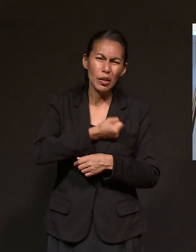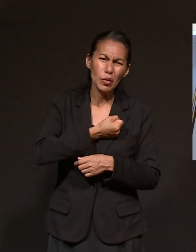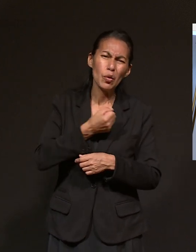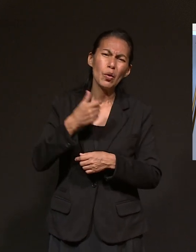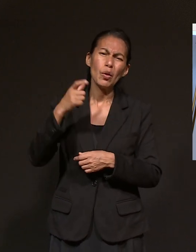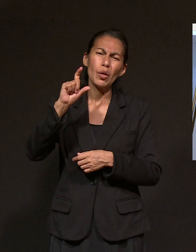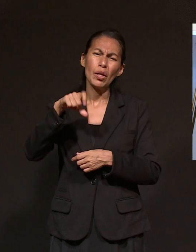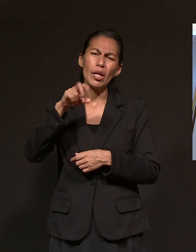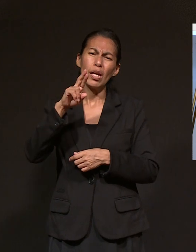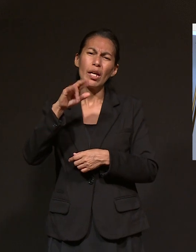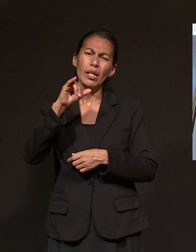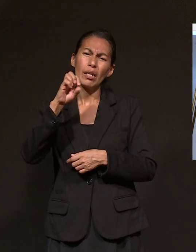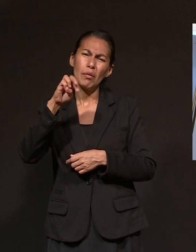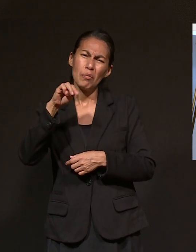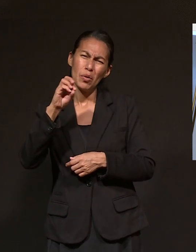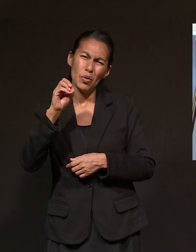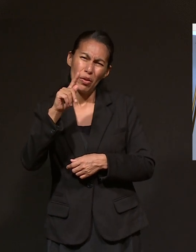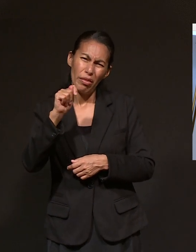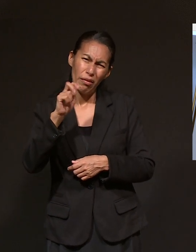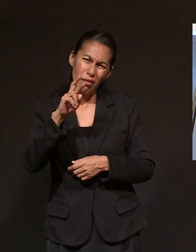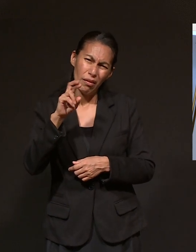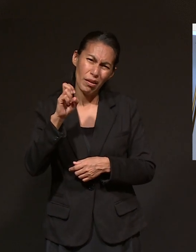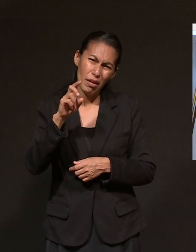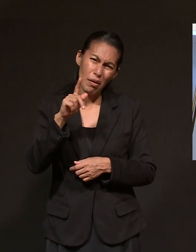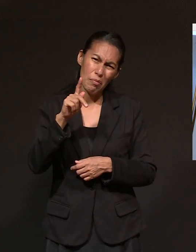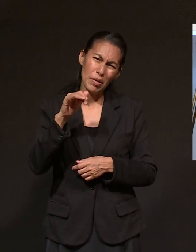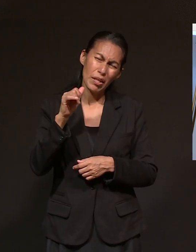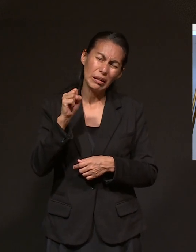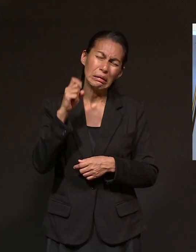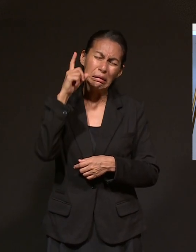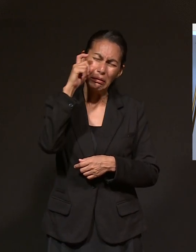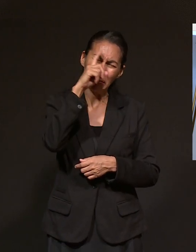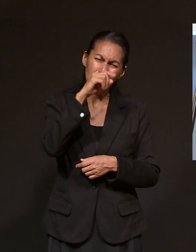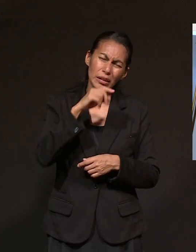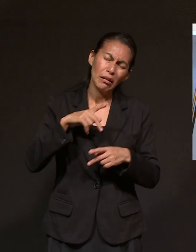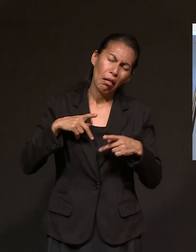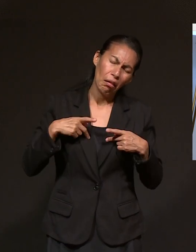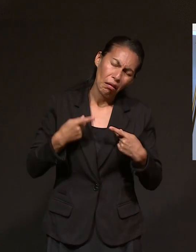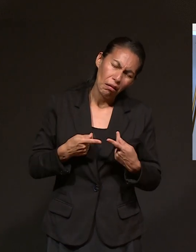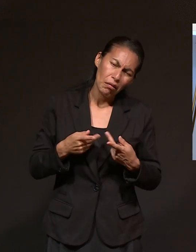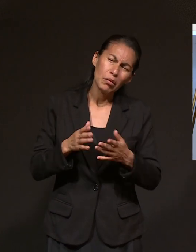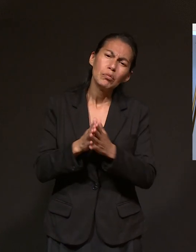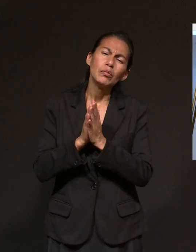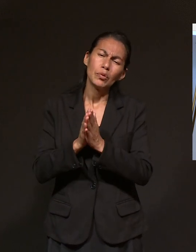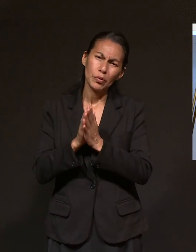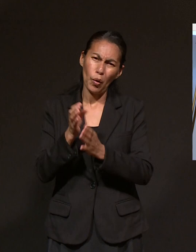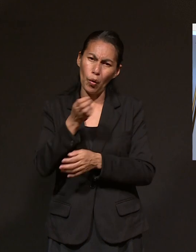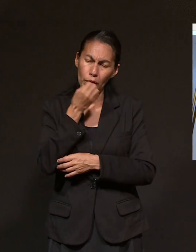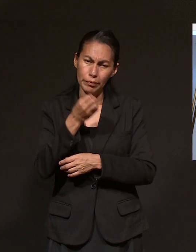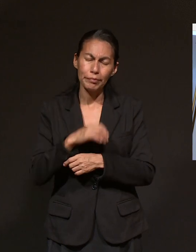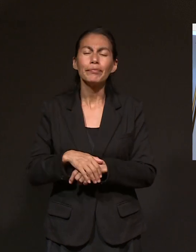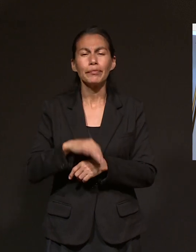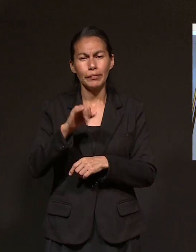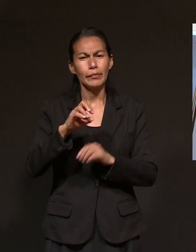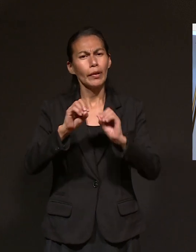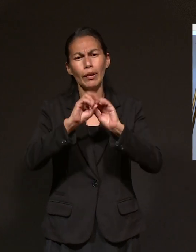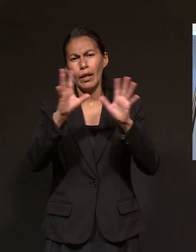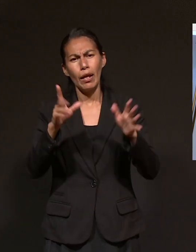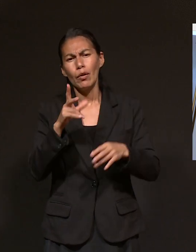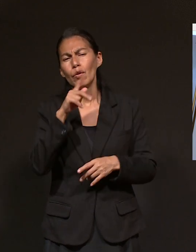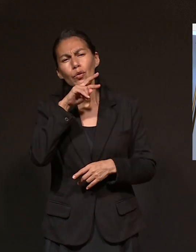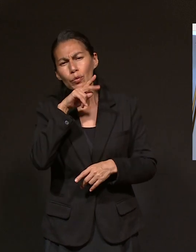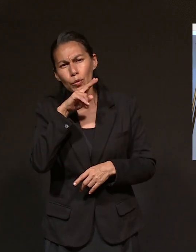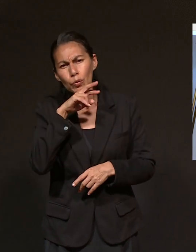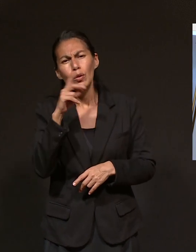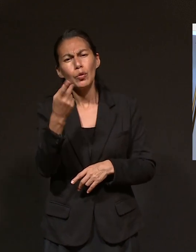Está delicada de salud Guillermina, estaremos orando por Marisol Y no la vamos a